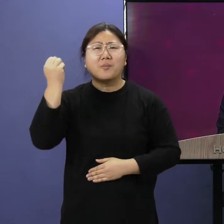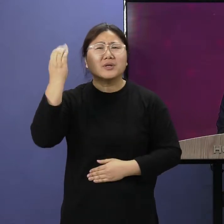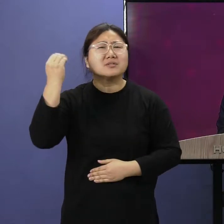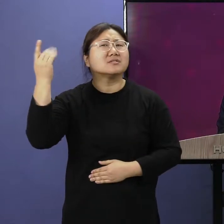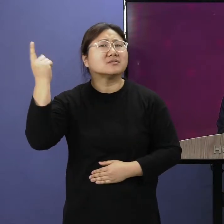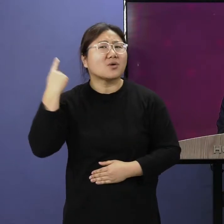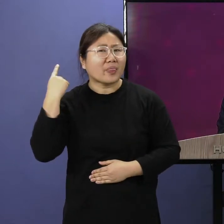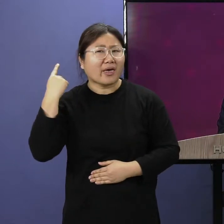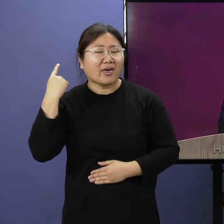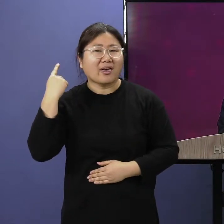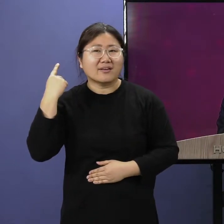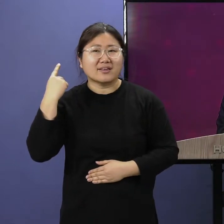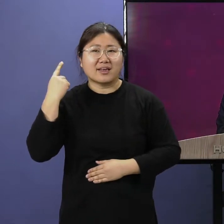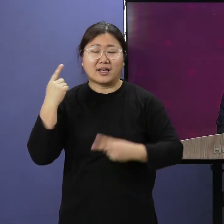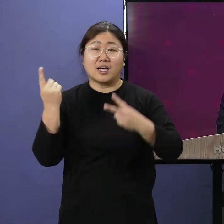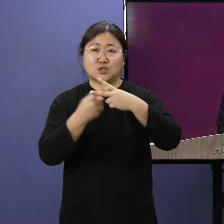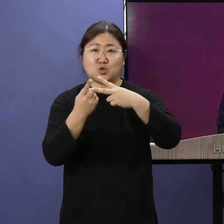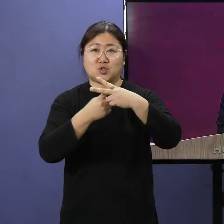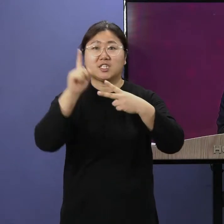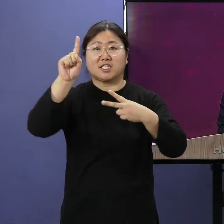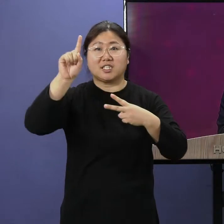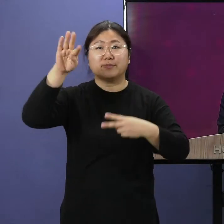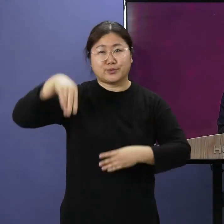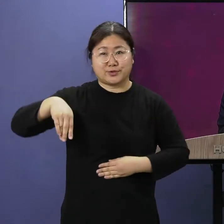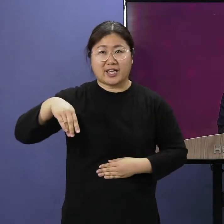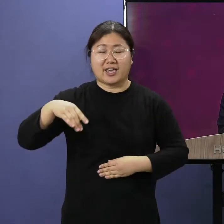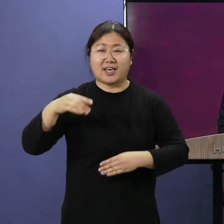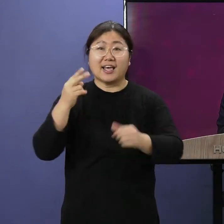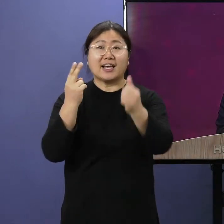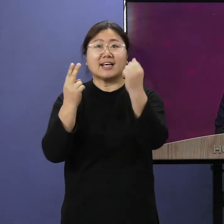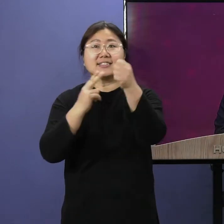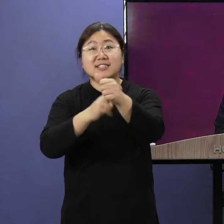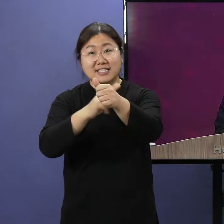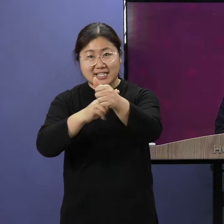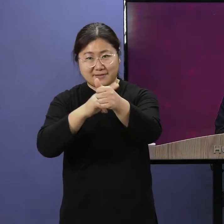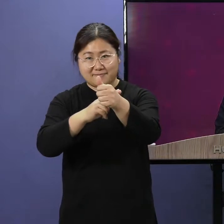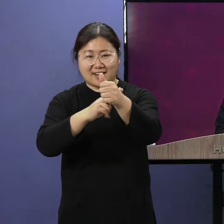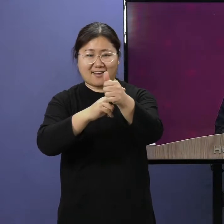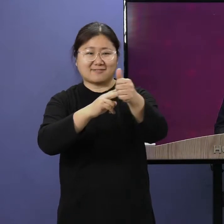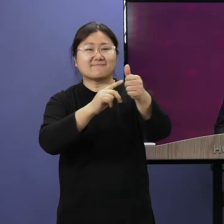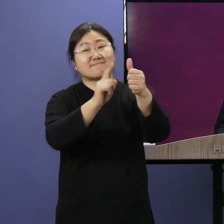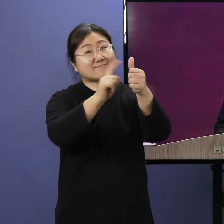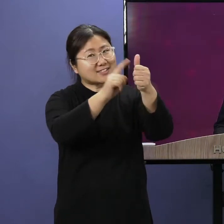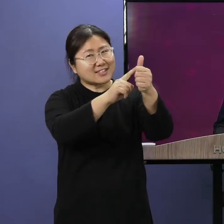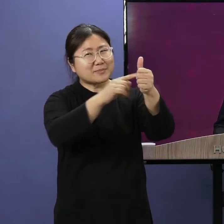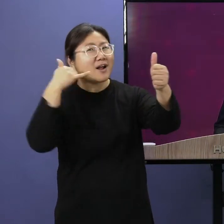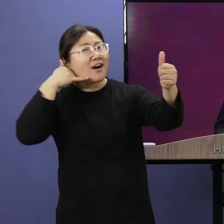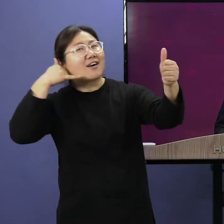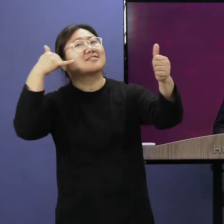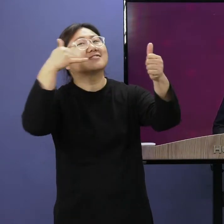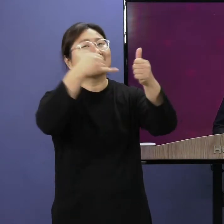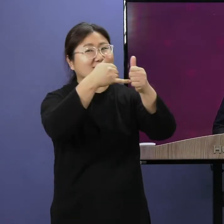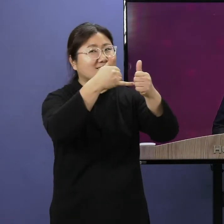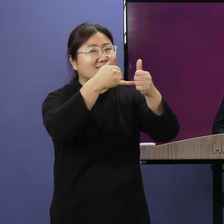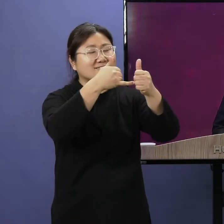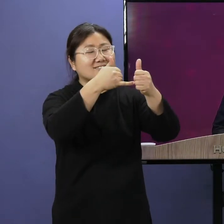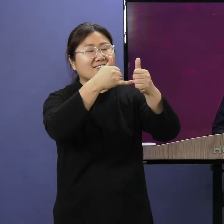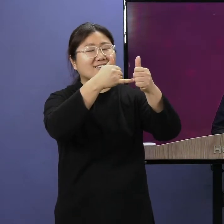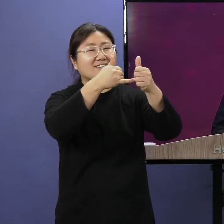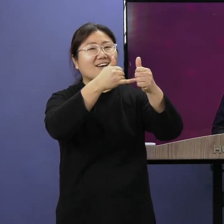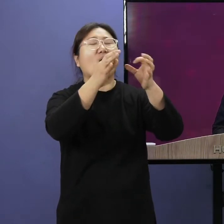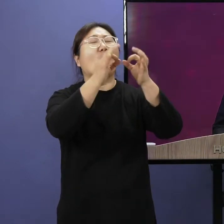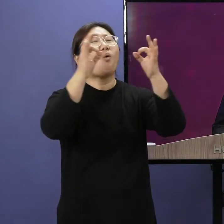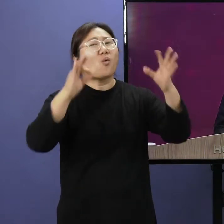했습니다. 오랫동안 초등 1부를 잘 섬겨주셨고 그래서 내년에도 잘 부탁합니다 라는